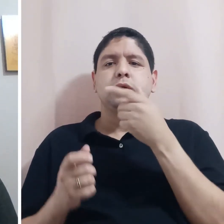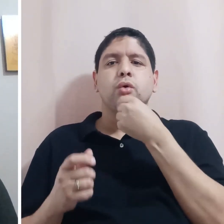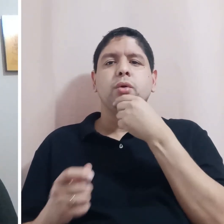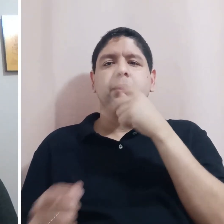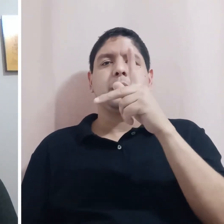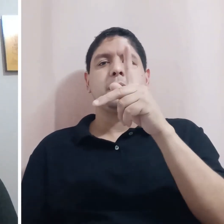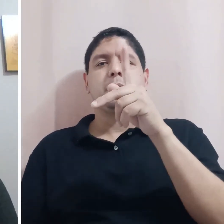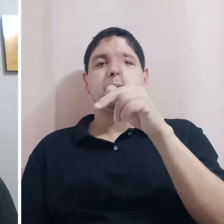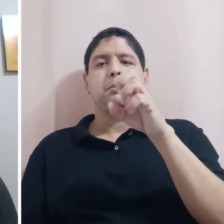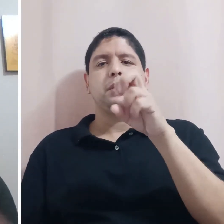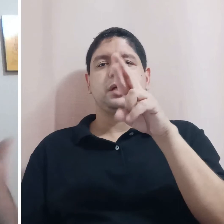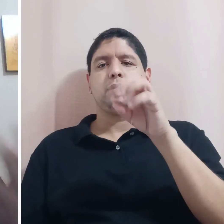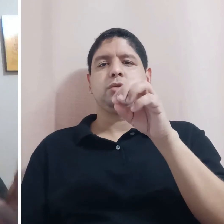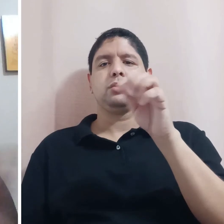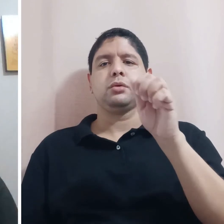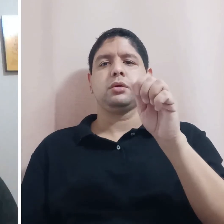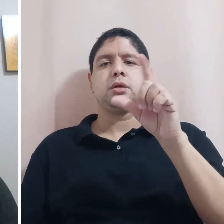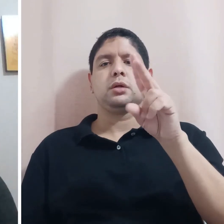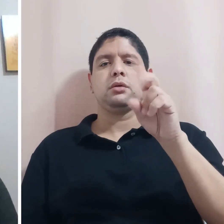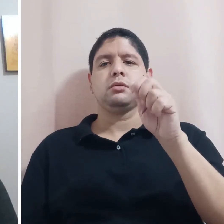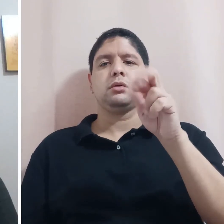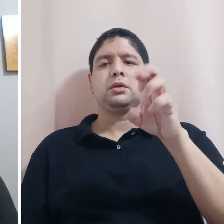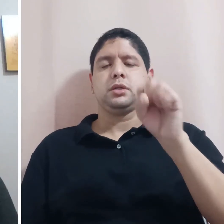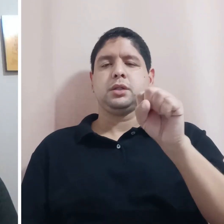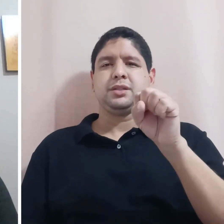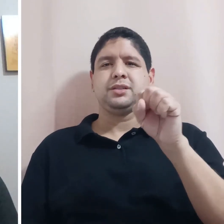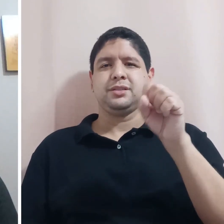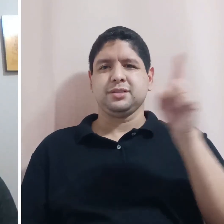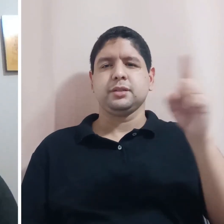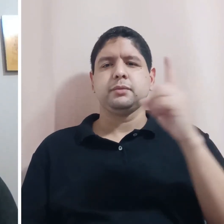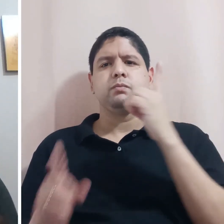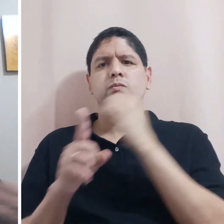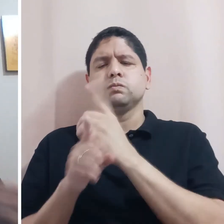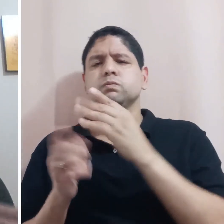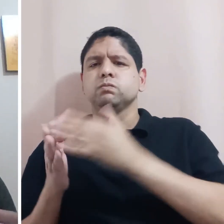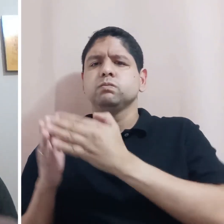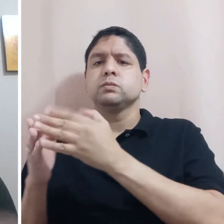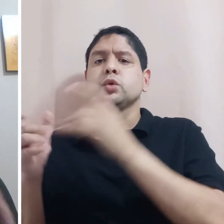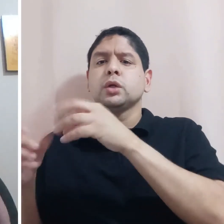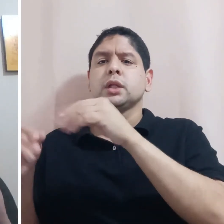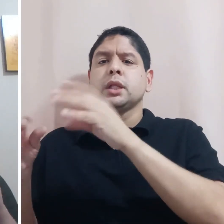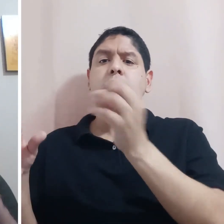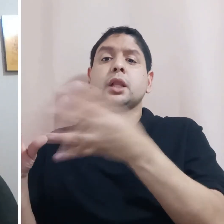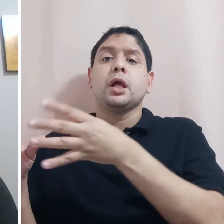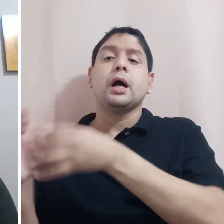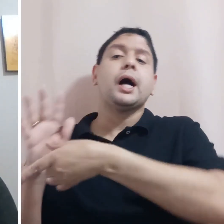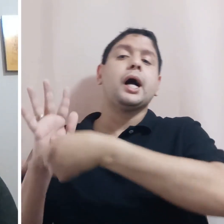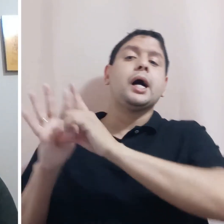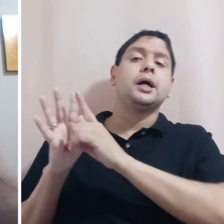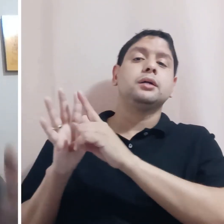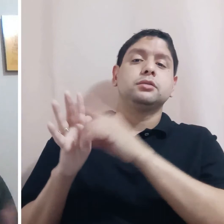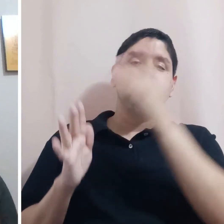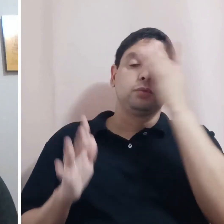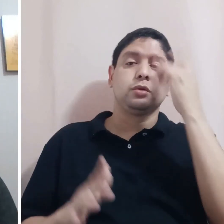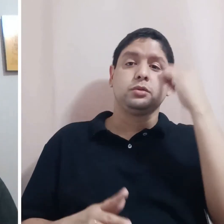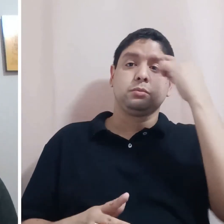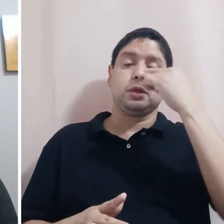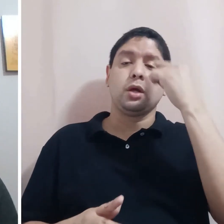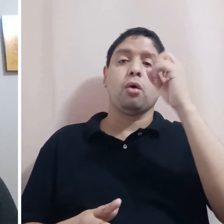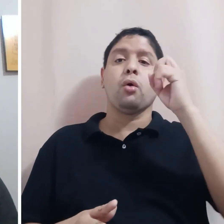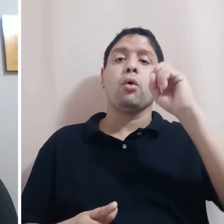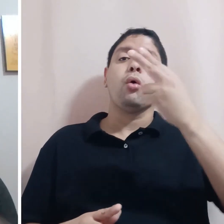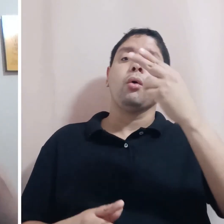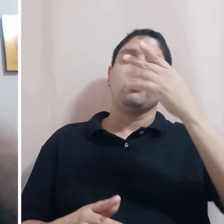também, né, deu, né, ao Pedro Álvares Cabral essa missão de chegar a essa nova terra e tomar posse dela em nome do